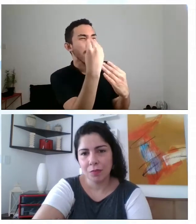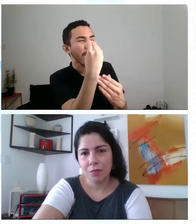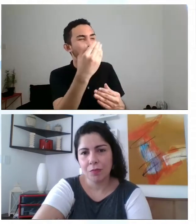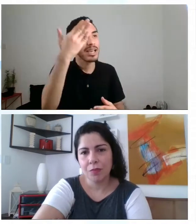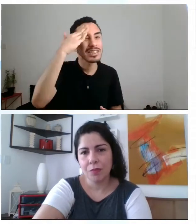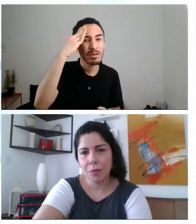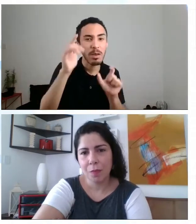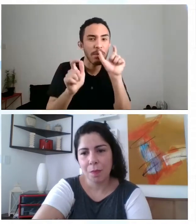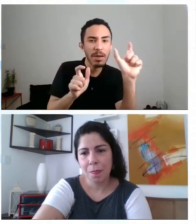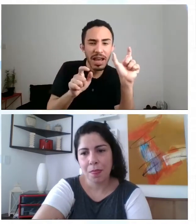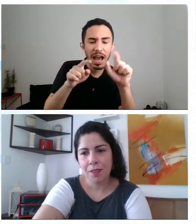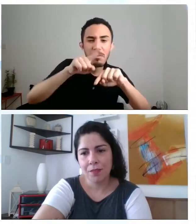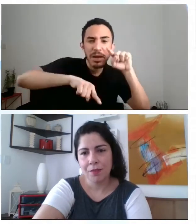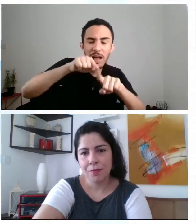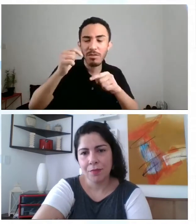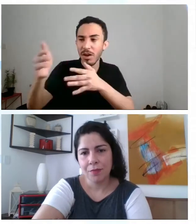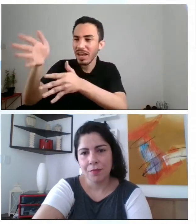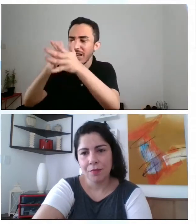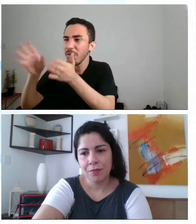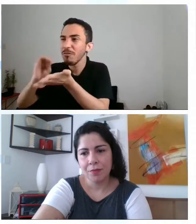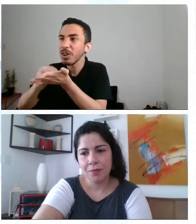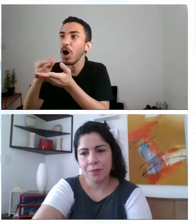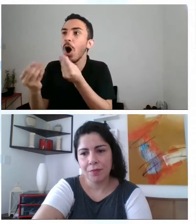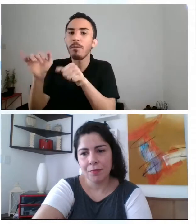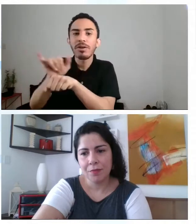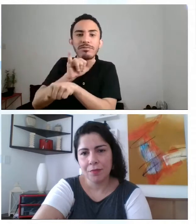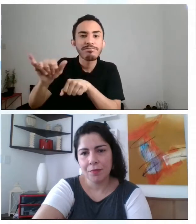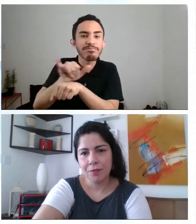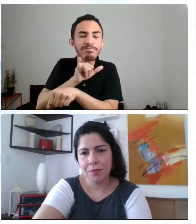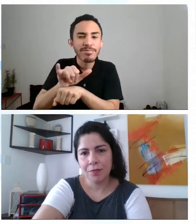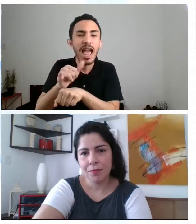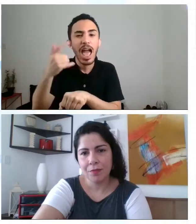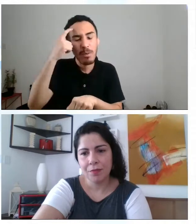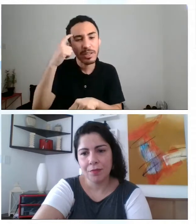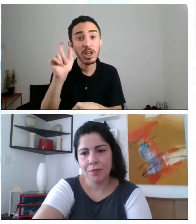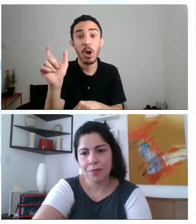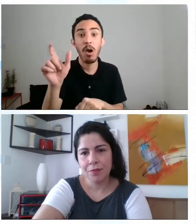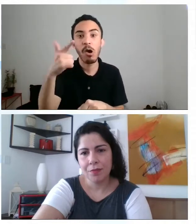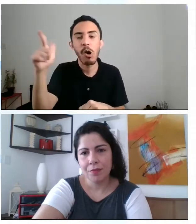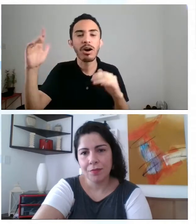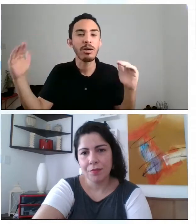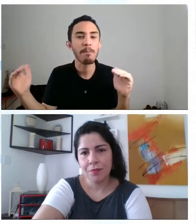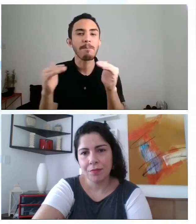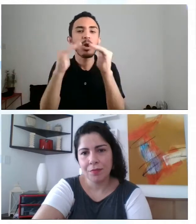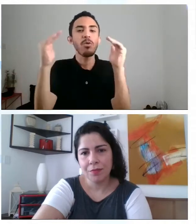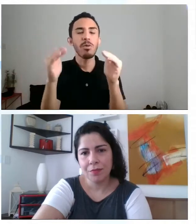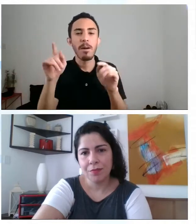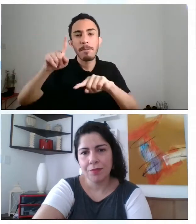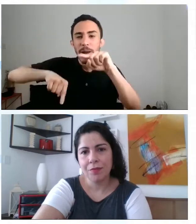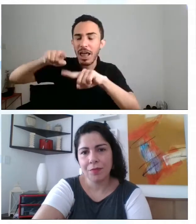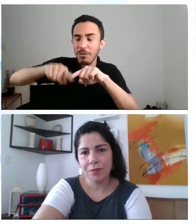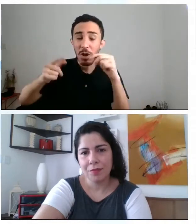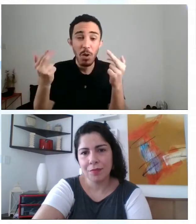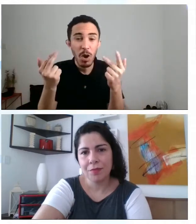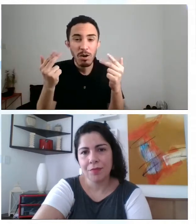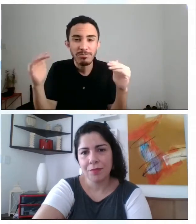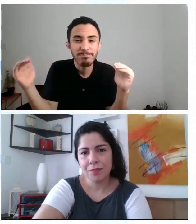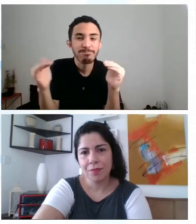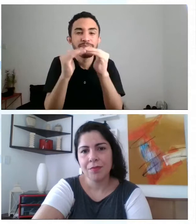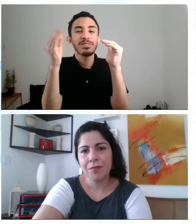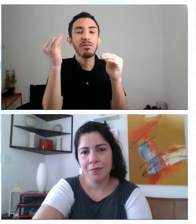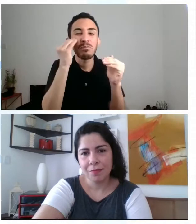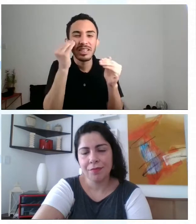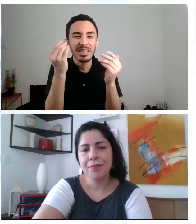acesso ao palavrão, o que acessa em Libras não ia ter. Como que eu ia fazer? Tive que achar um outro equivalente com outro palavrão para poder pelo menos